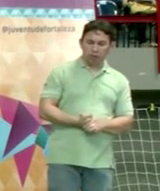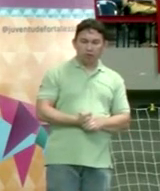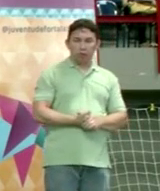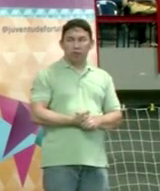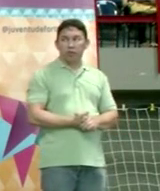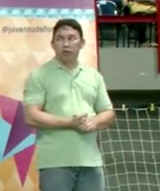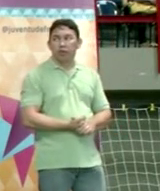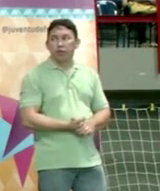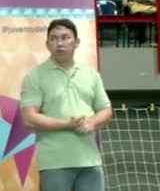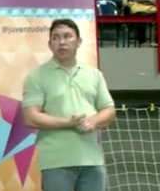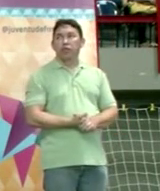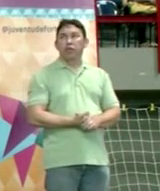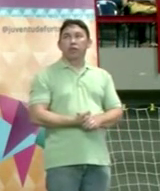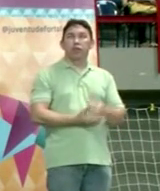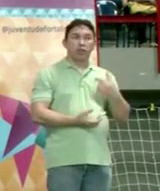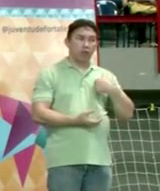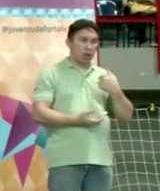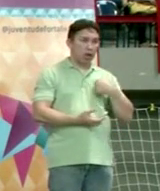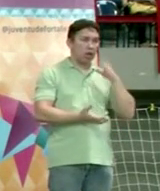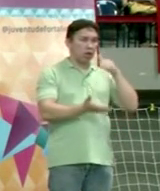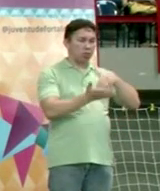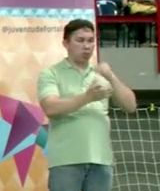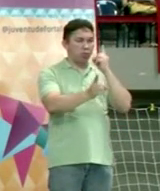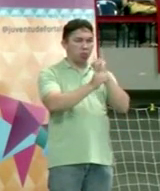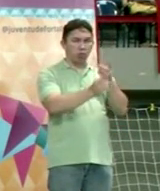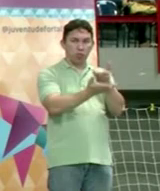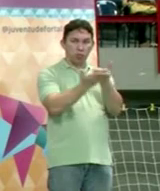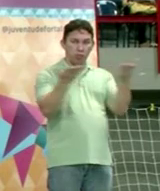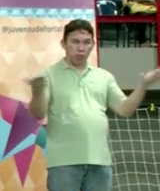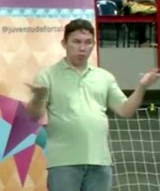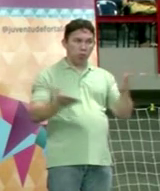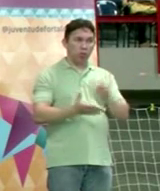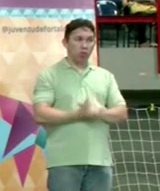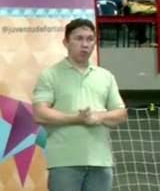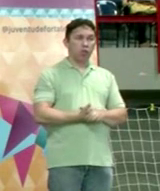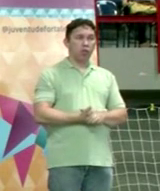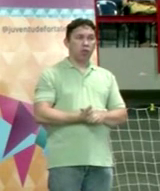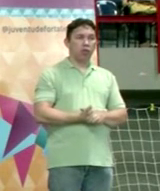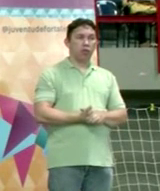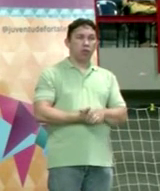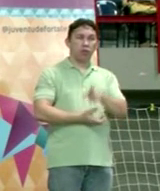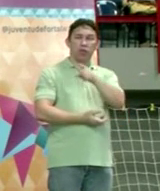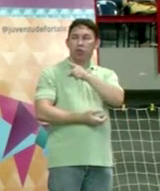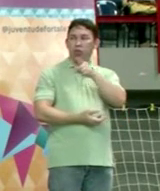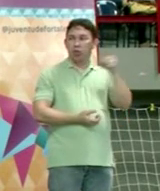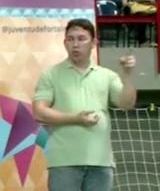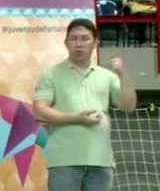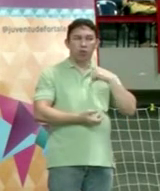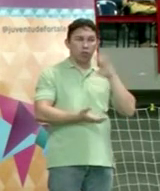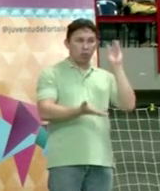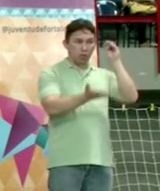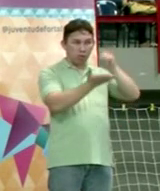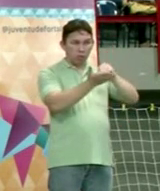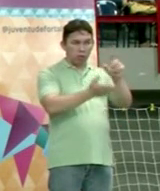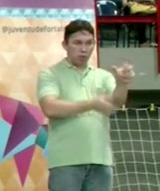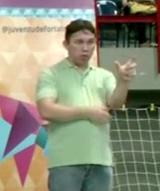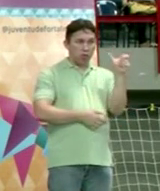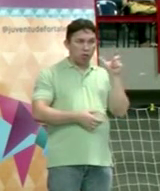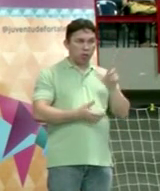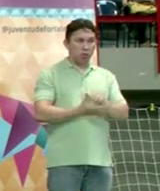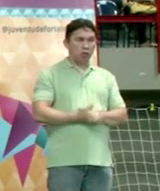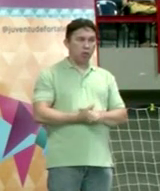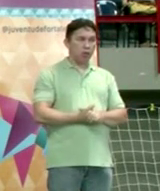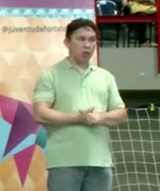E como talvez seja o meu último encontro com vocês, eu quero só que você anote para mim esse nome aí, ó.